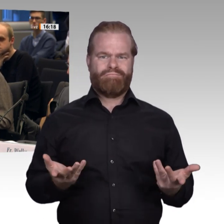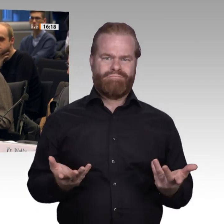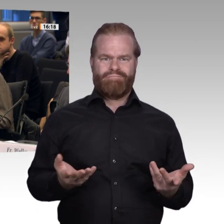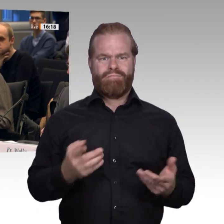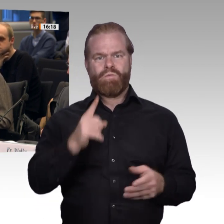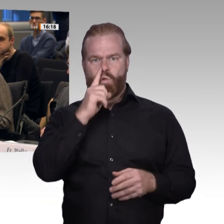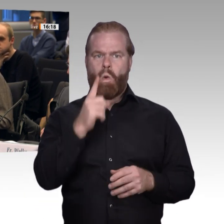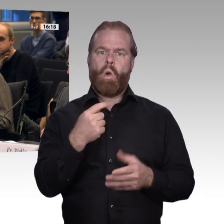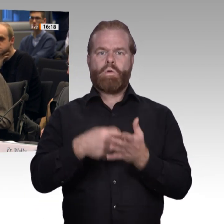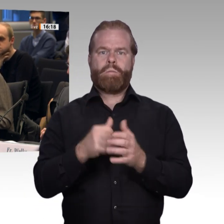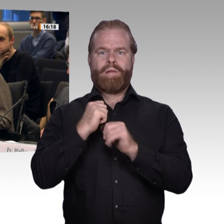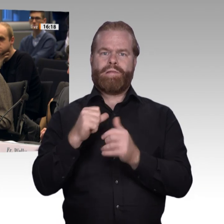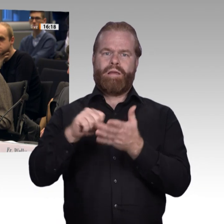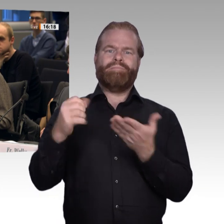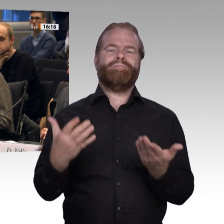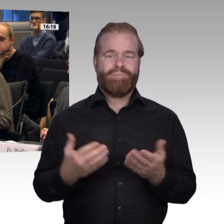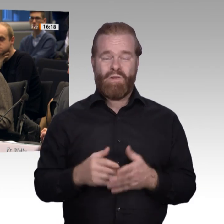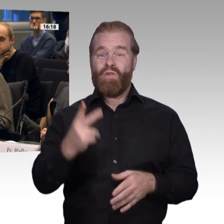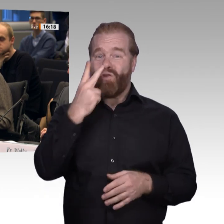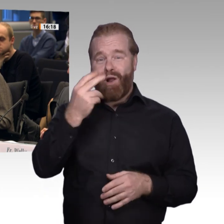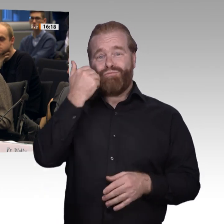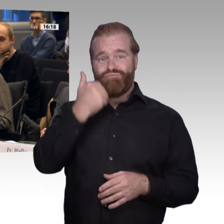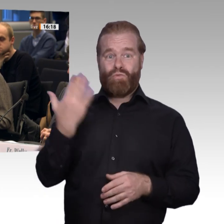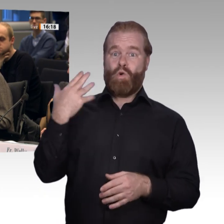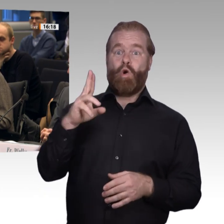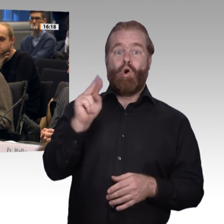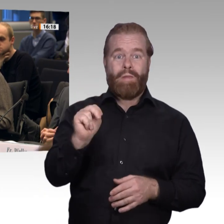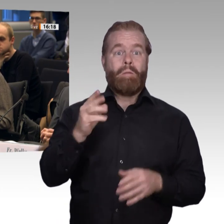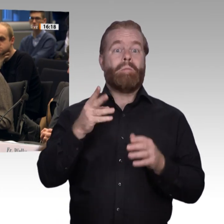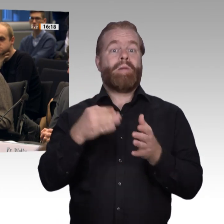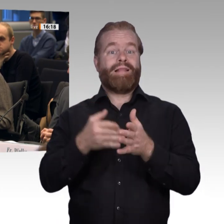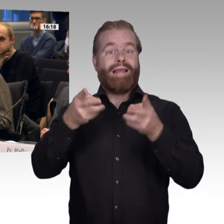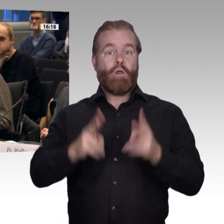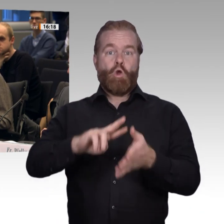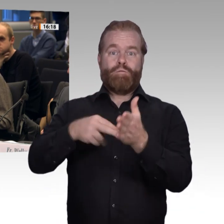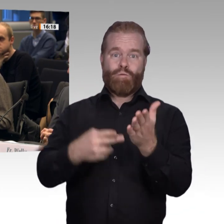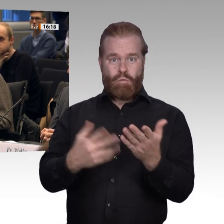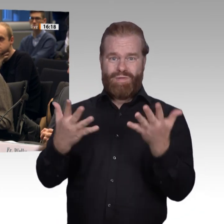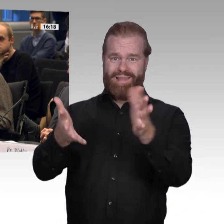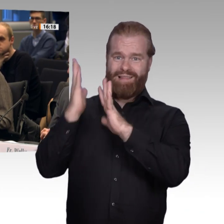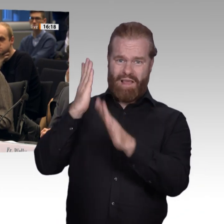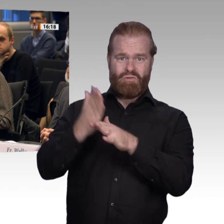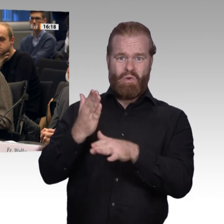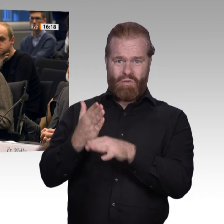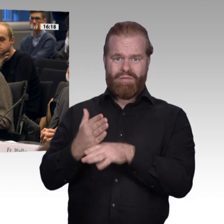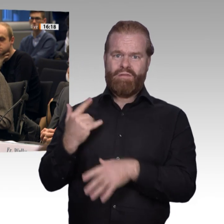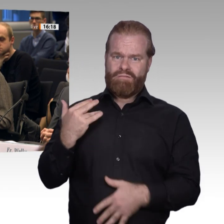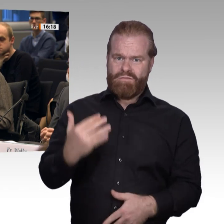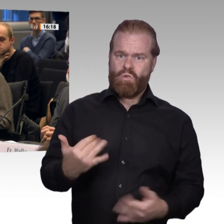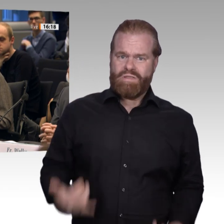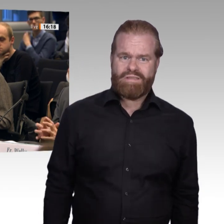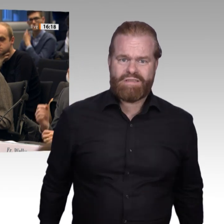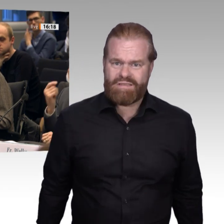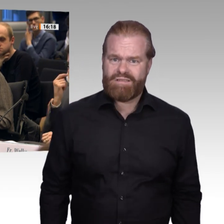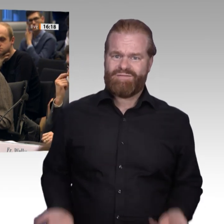der Eltern volljähriger behinderter Kinder. Sie haben bereits heute die Möglichkeit, sich mit 34 Euro im Monat von